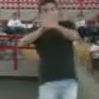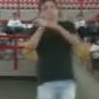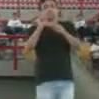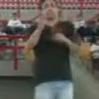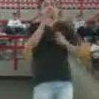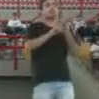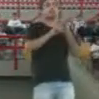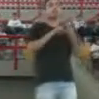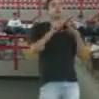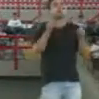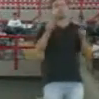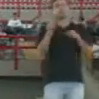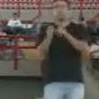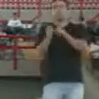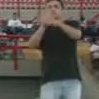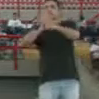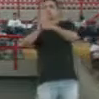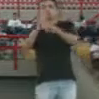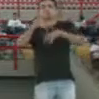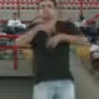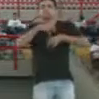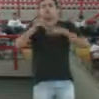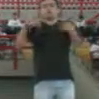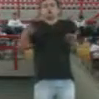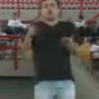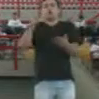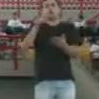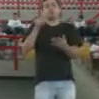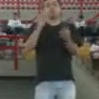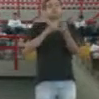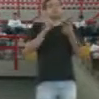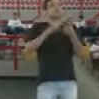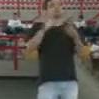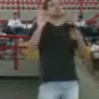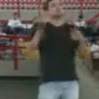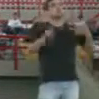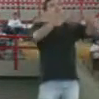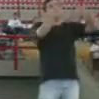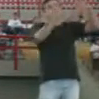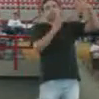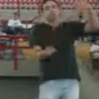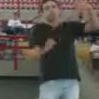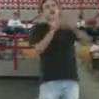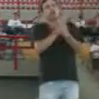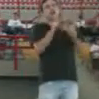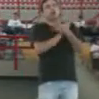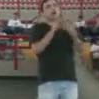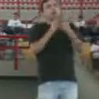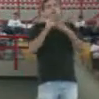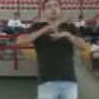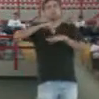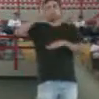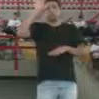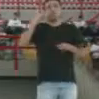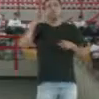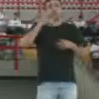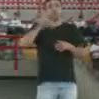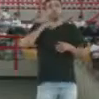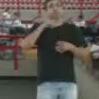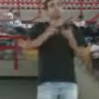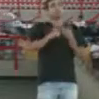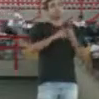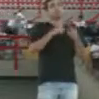figura, qual é? Saiba qual é. Tem uma lista de figuras, mas algumas são as que caem mais.